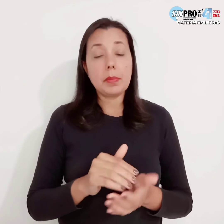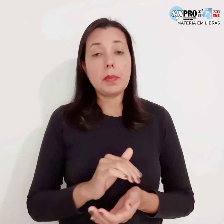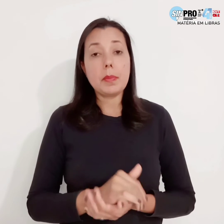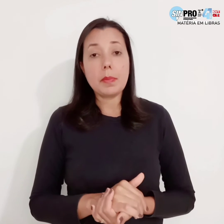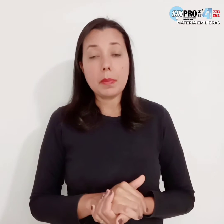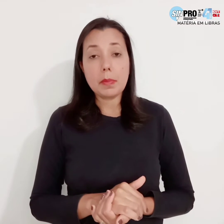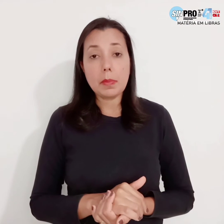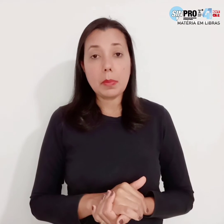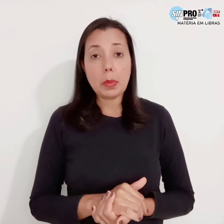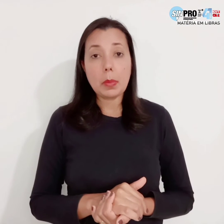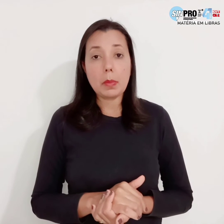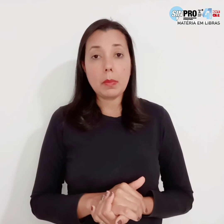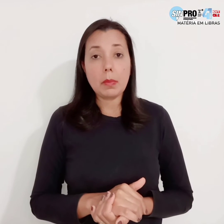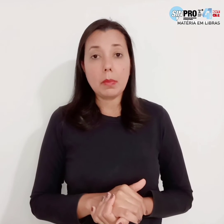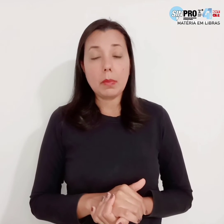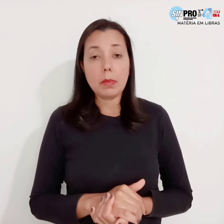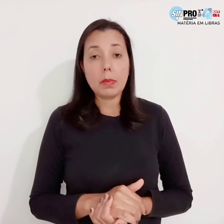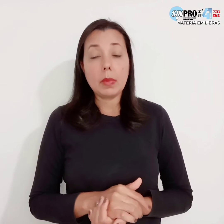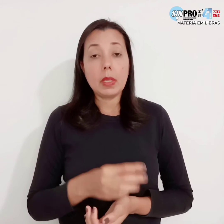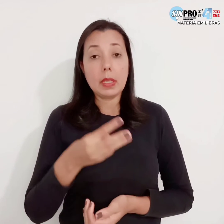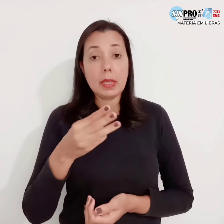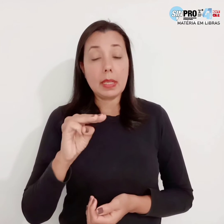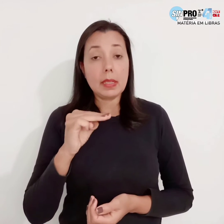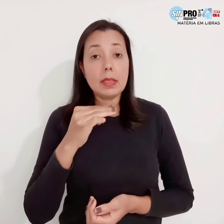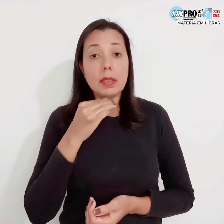667,87 a R$